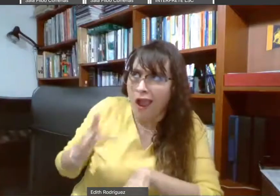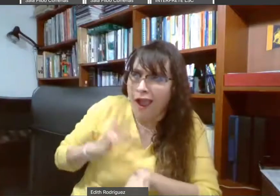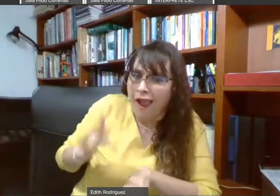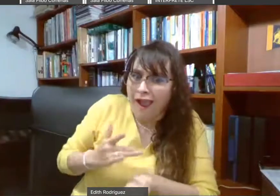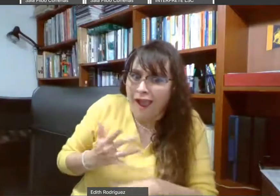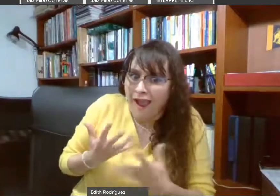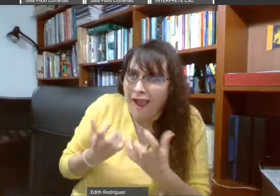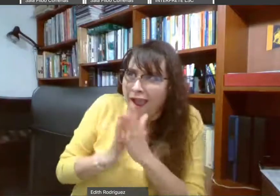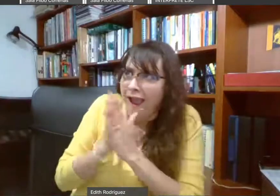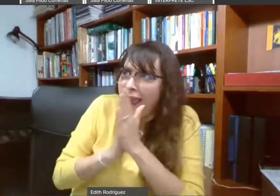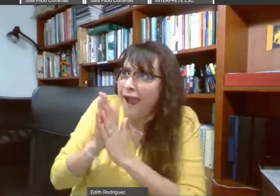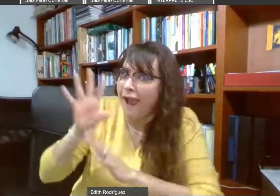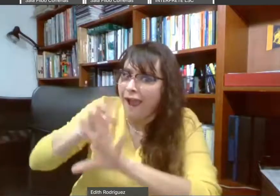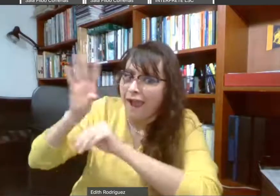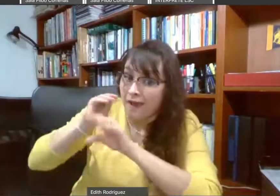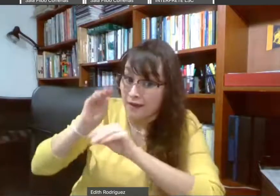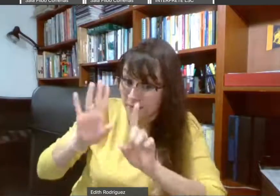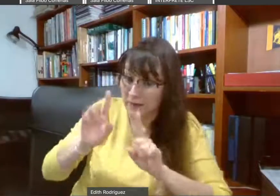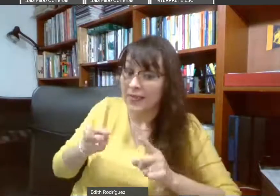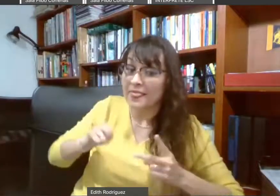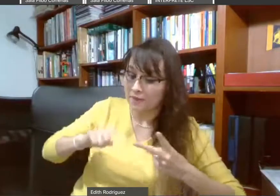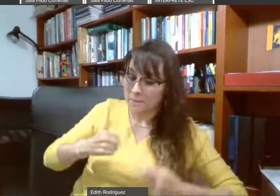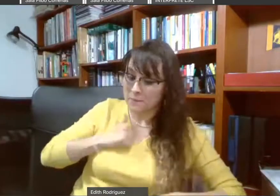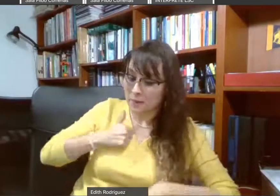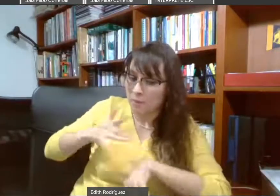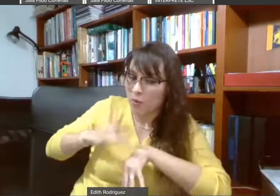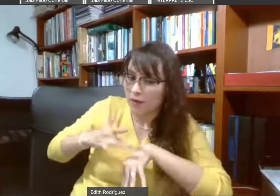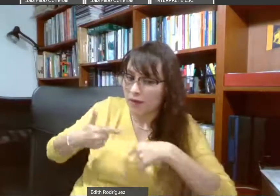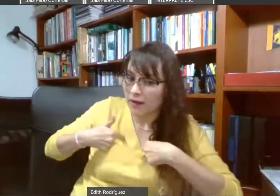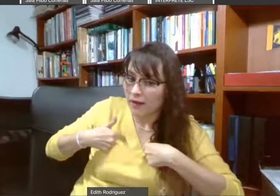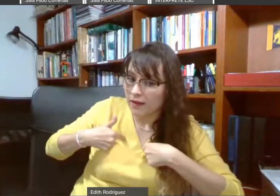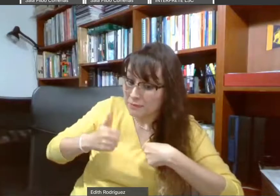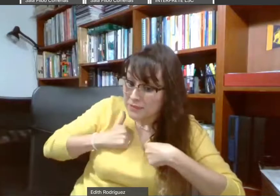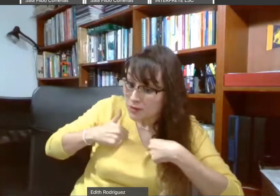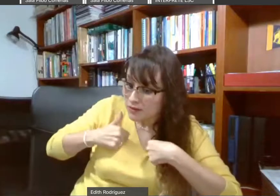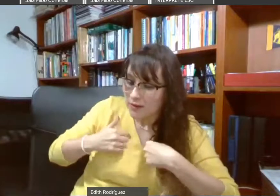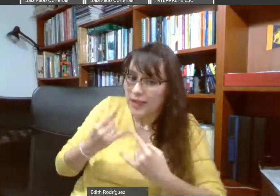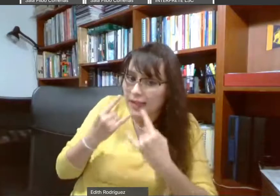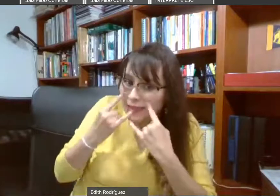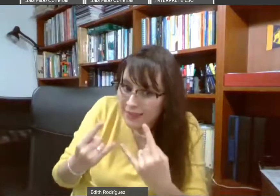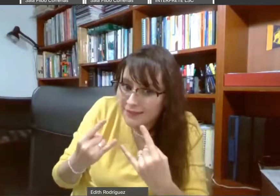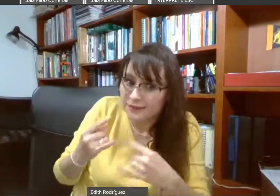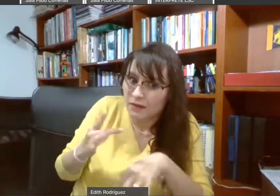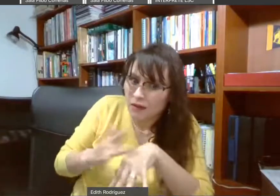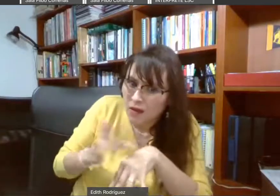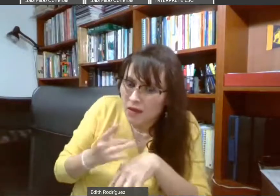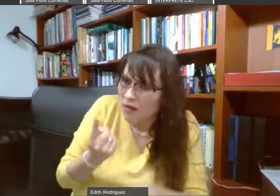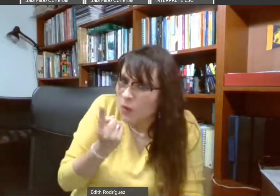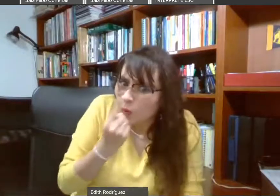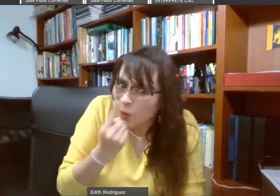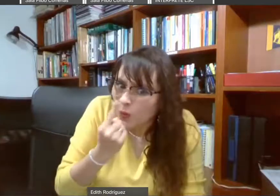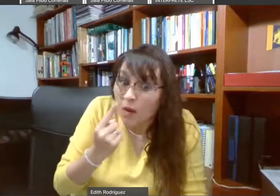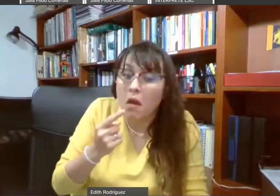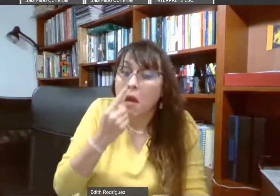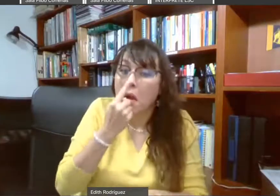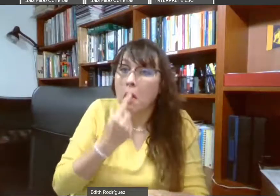la traslación de la lengua de señas y esto genera motivación en los niños. Pero también que la